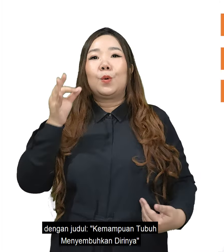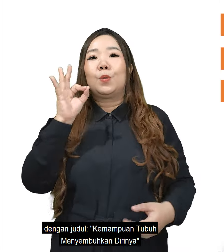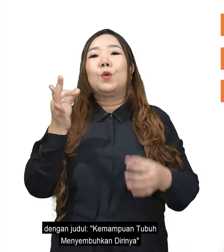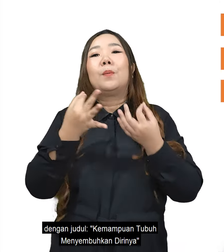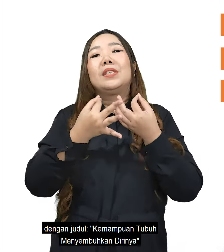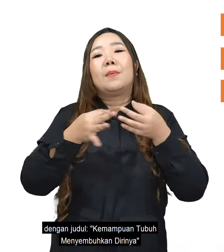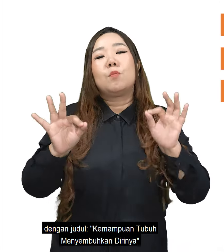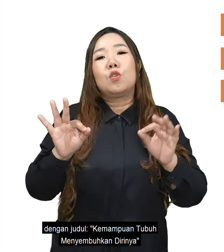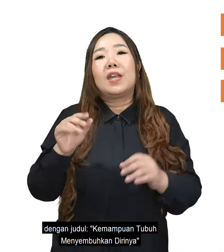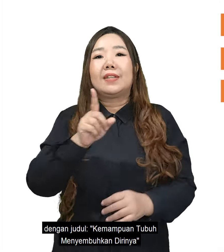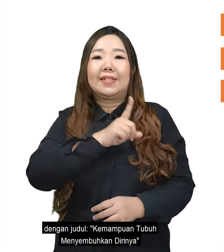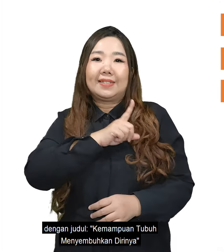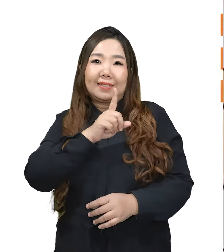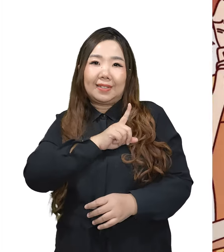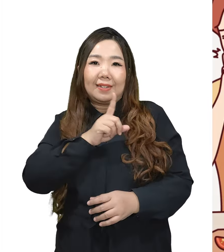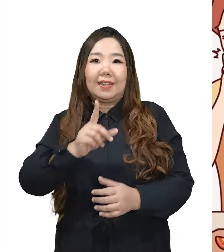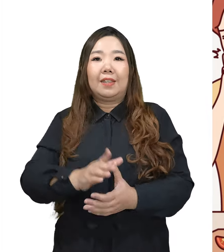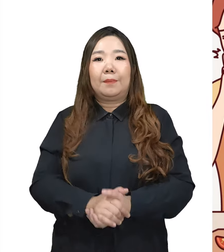menyembuhkan